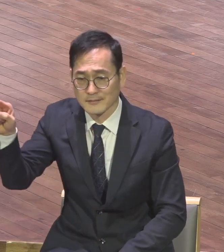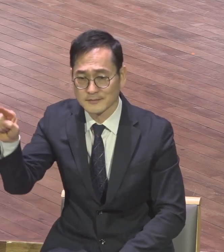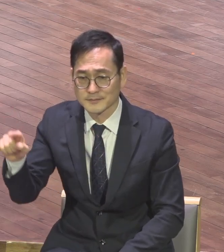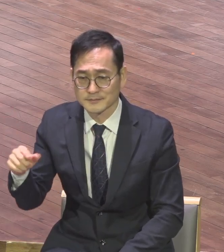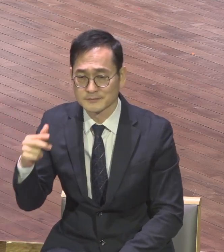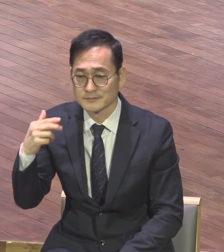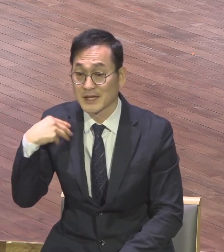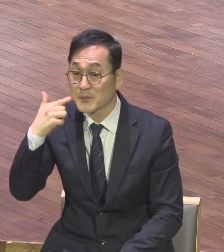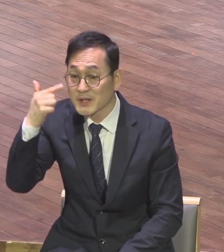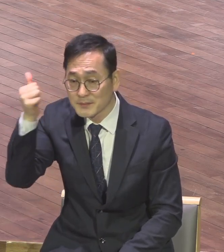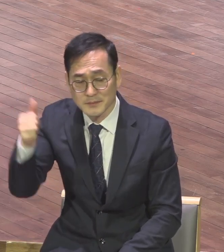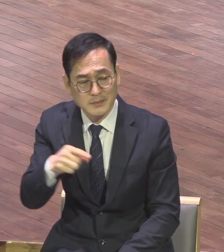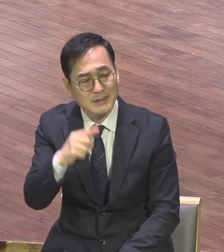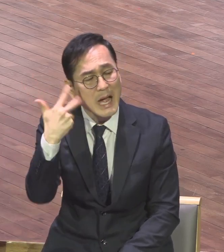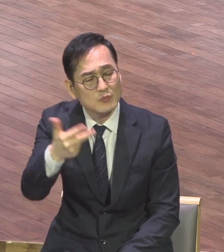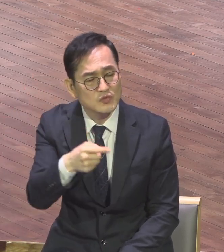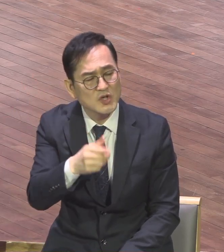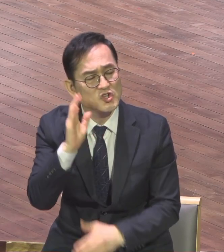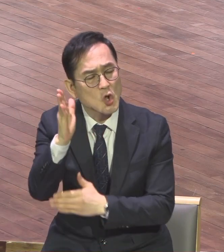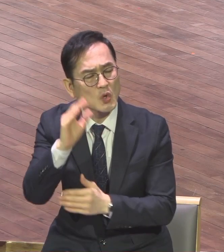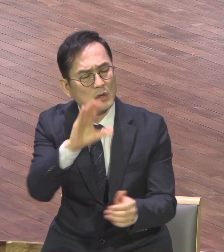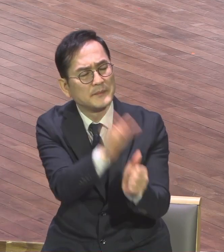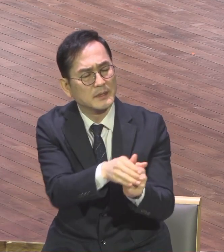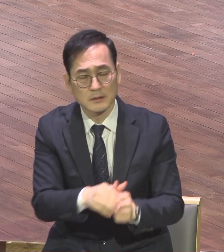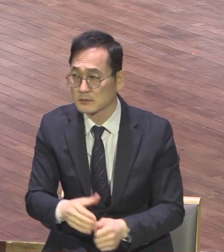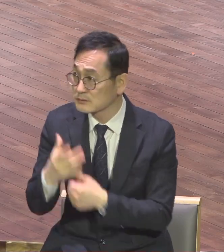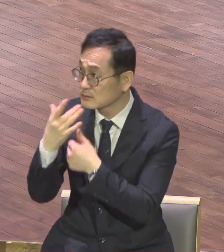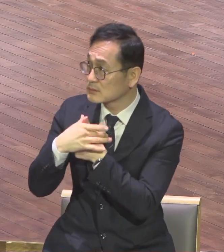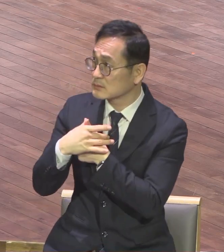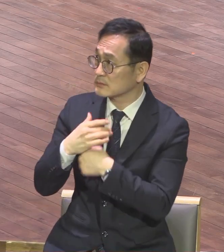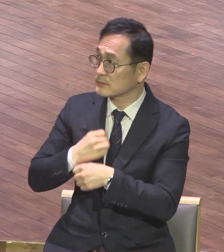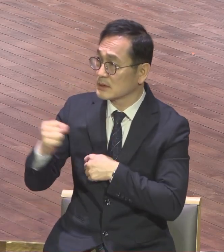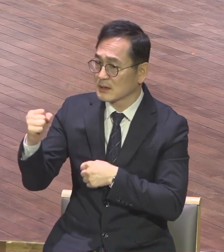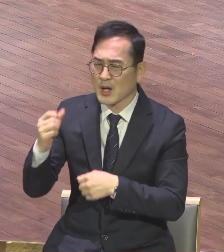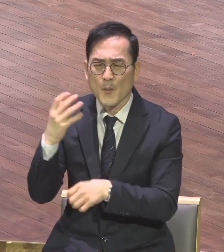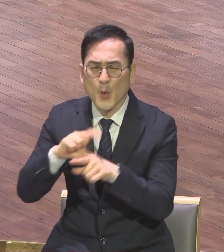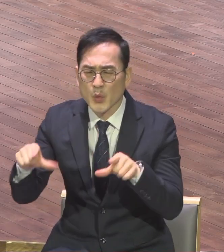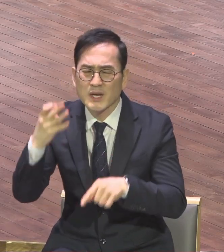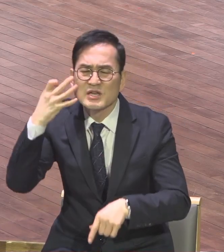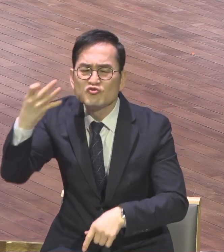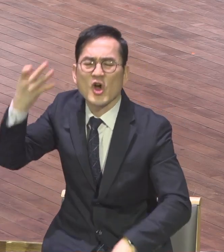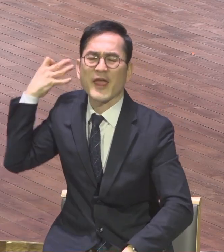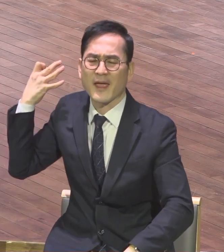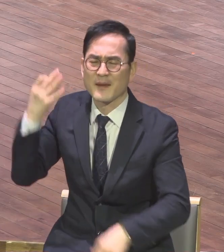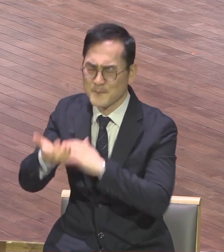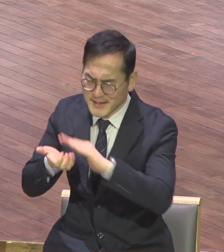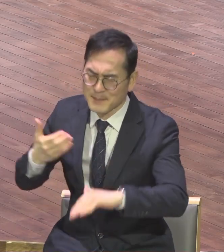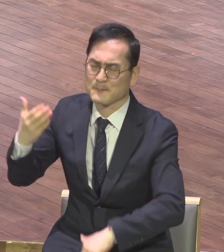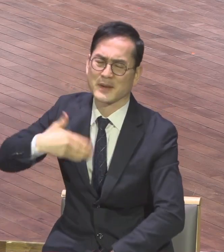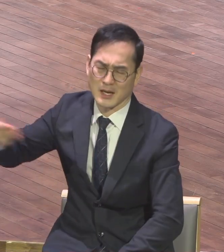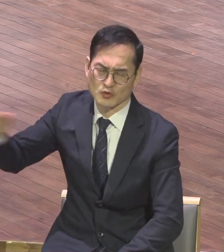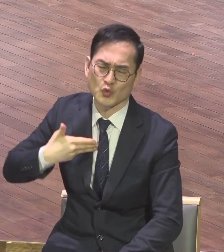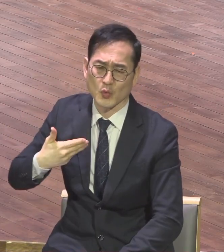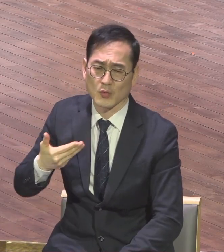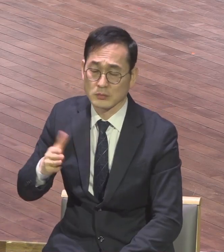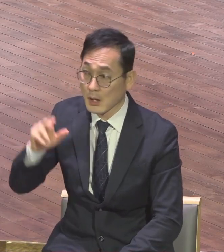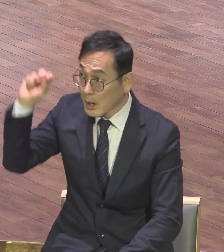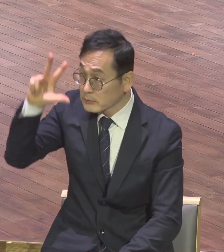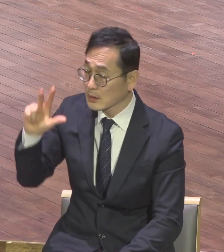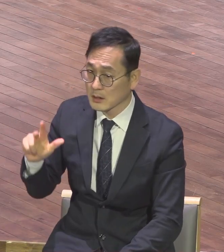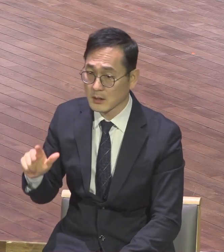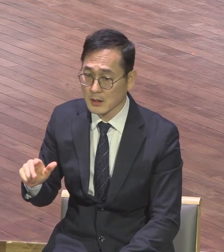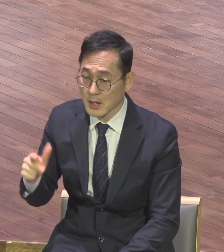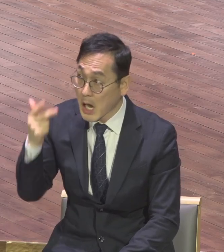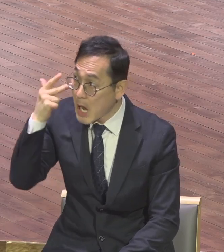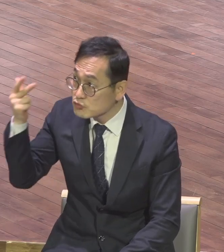네 다음 주일 2부 예배 설교다 이렇게 말씀하시는 거예요. 그래서 보통 2주 정도 전에 알려주시는데 제가 전혀 예상을 안 하고 있다가 너무